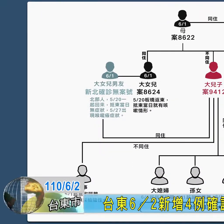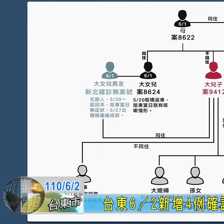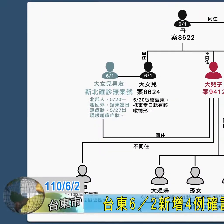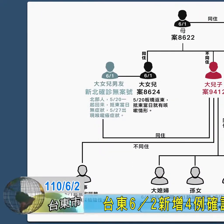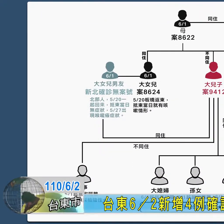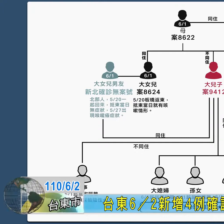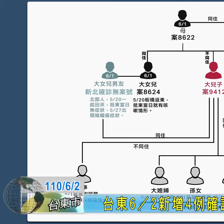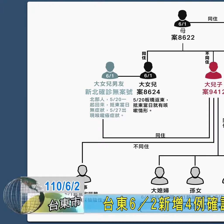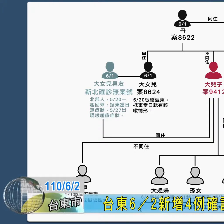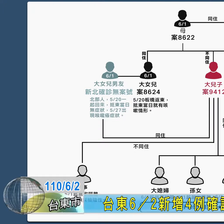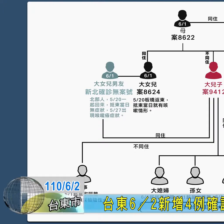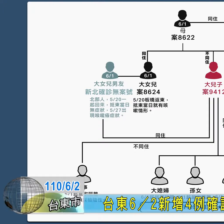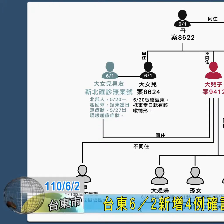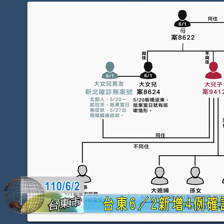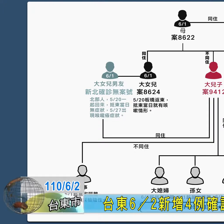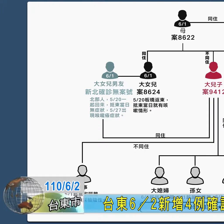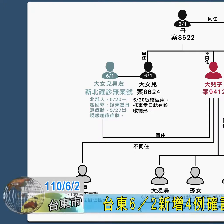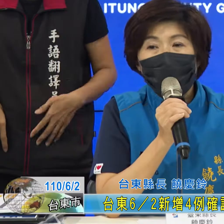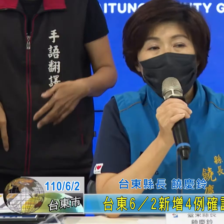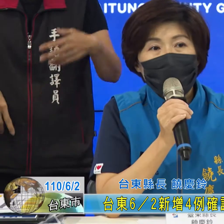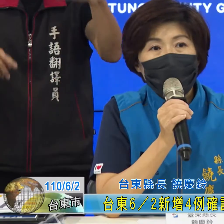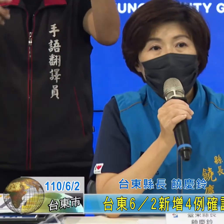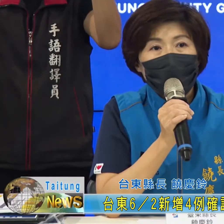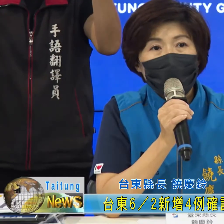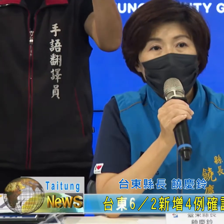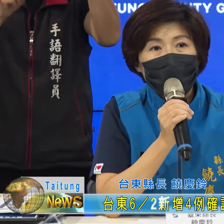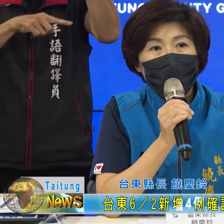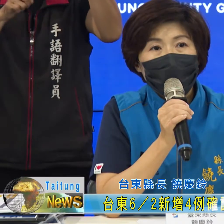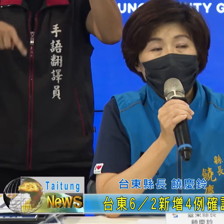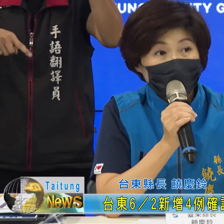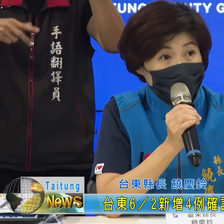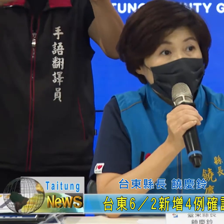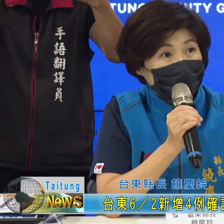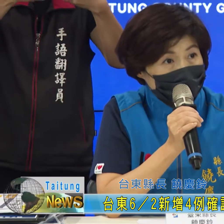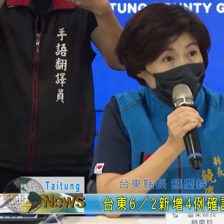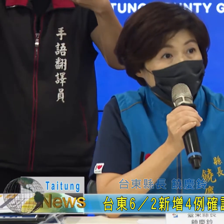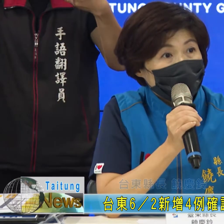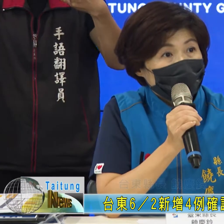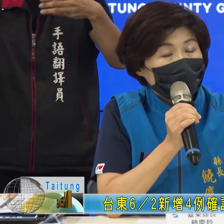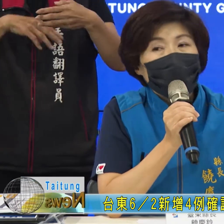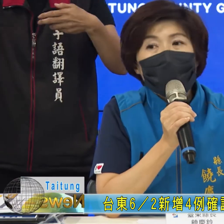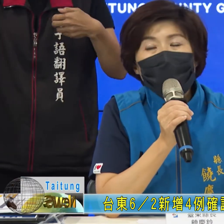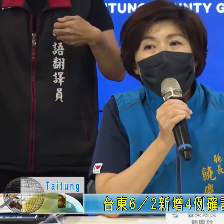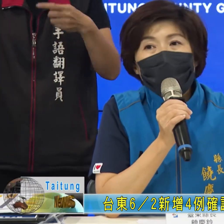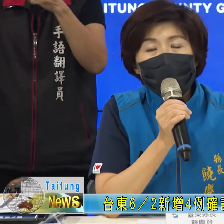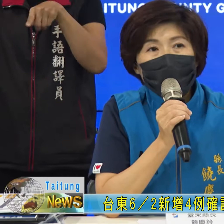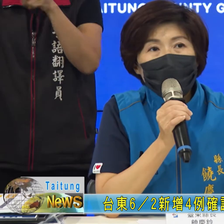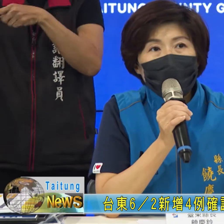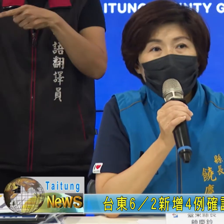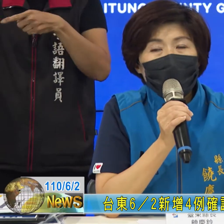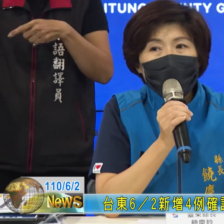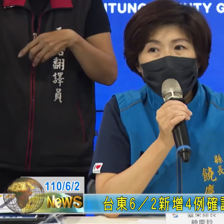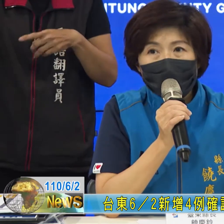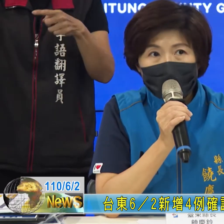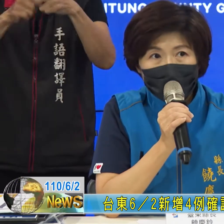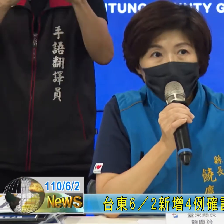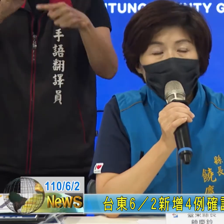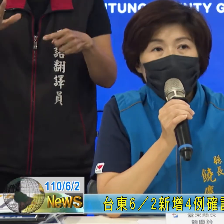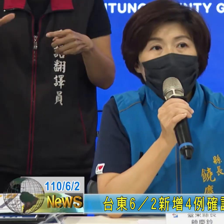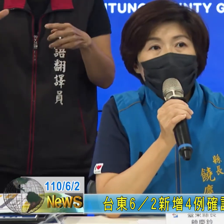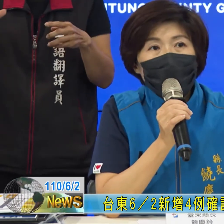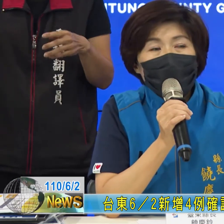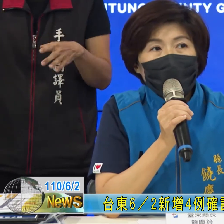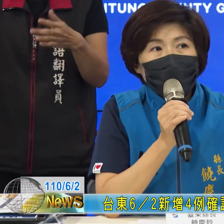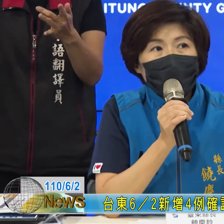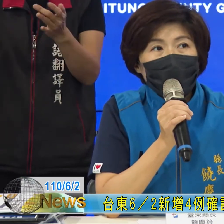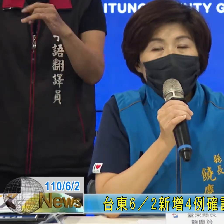哈，7位确诊哦，那也都已经收治当中。 虽然台东县持续出现新增的确